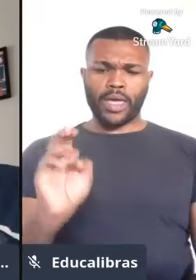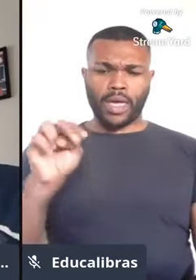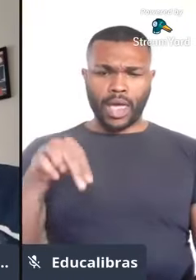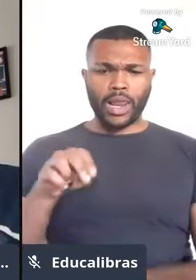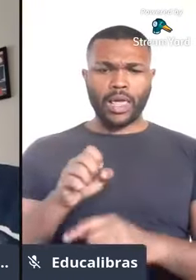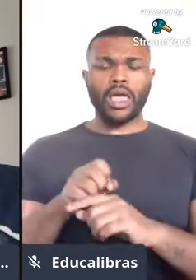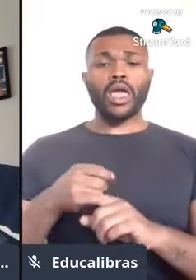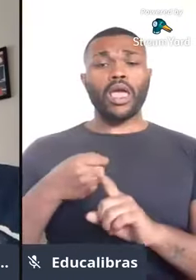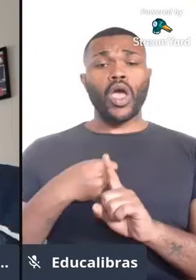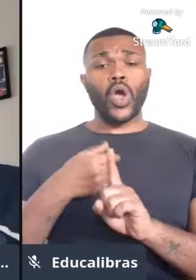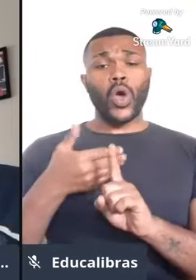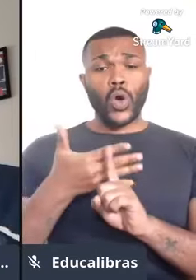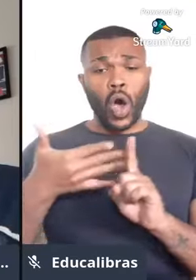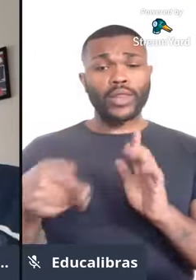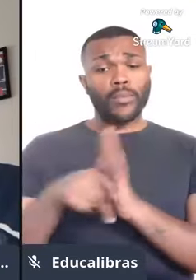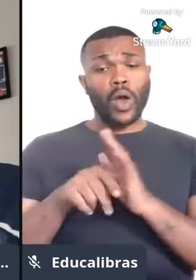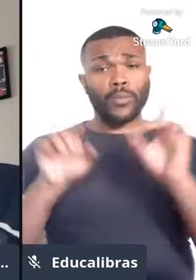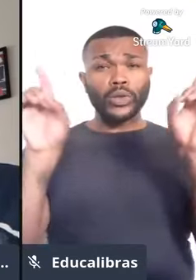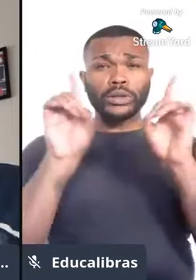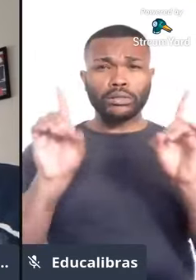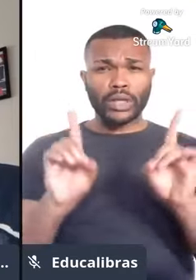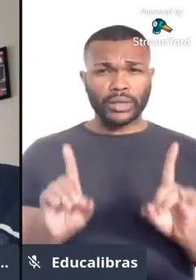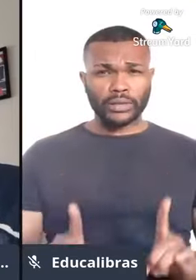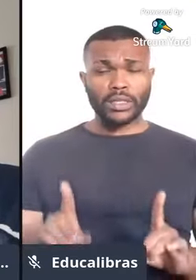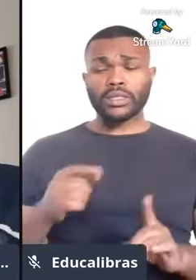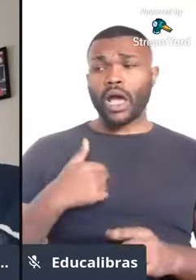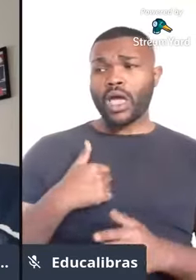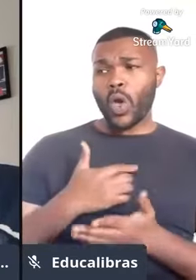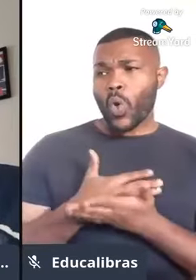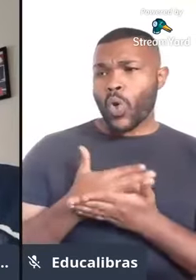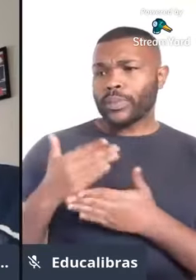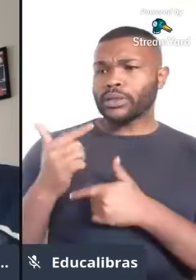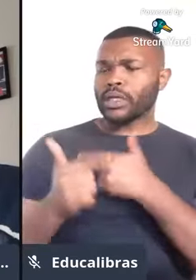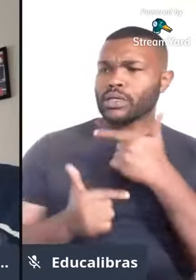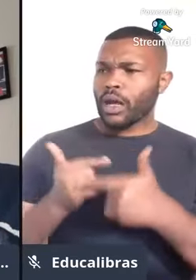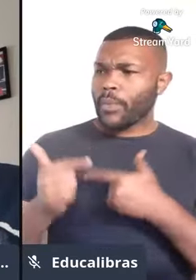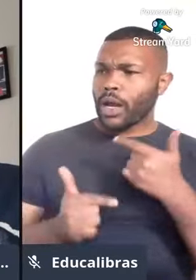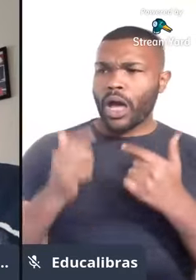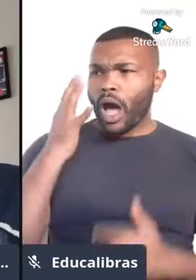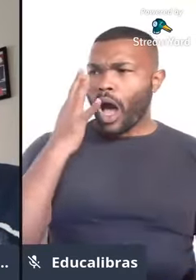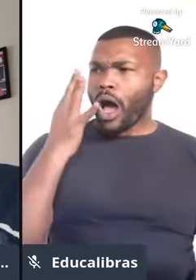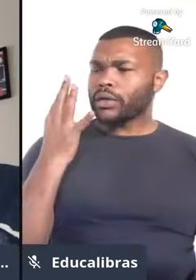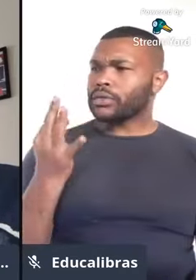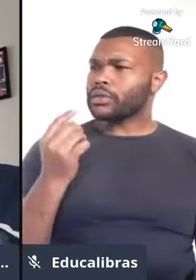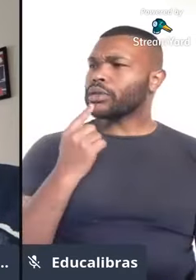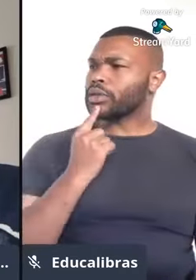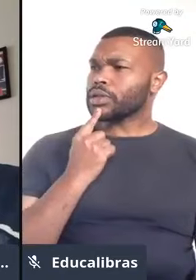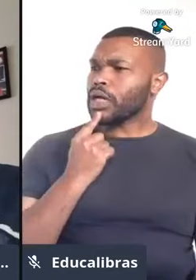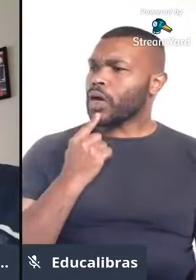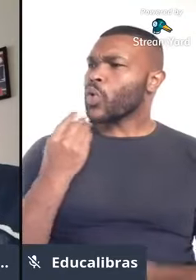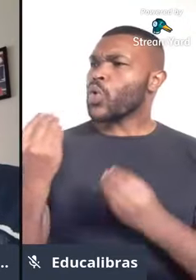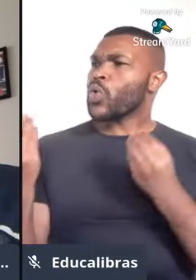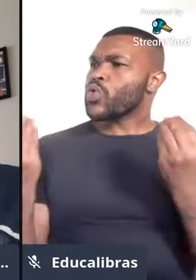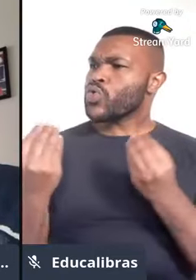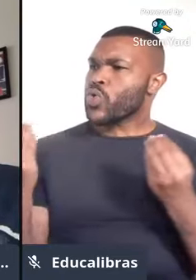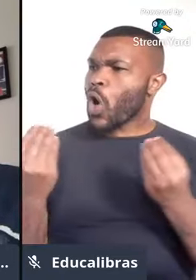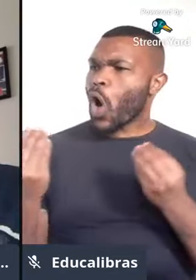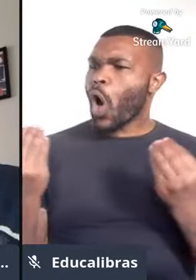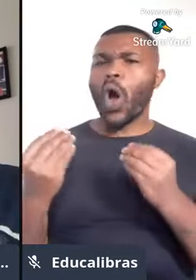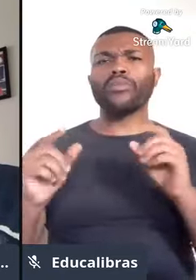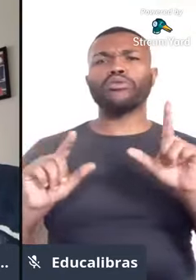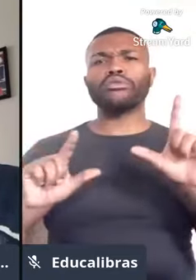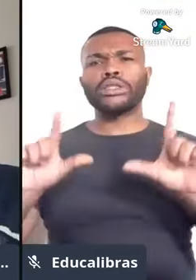eu comecei a prestar mais atenção na maneira como a grande imprensa apresentava o universo da